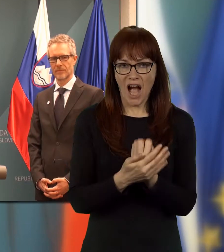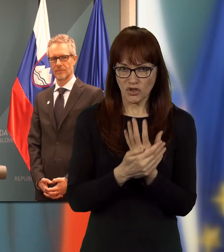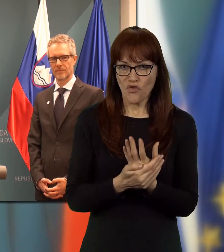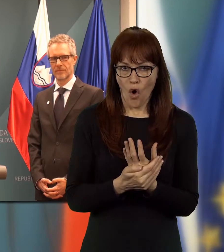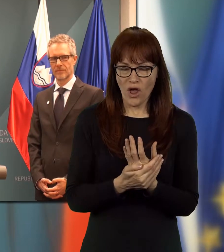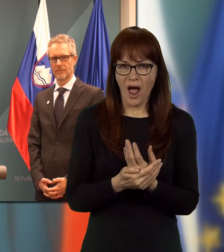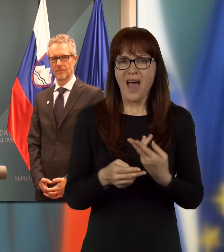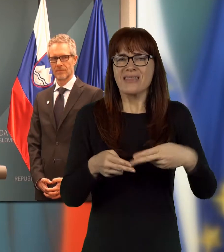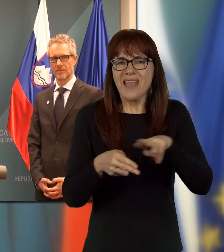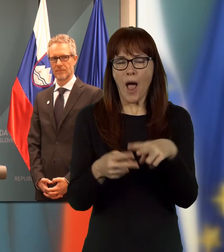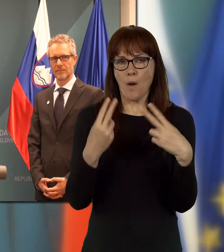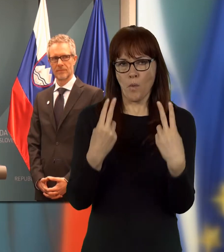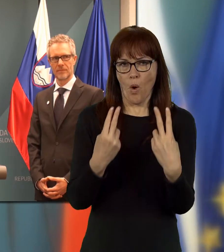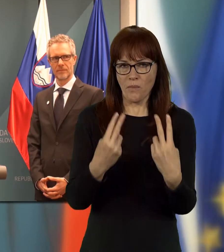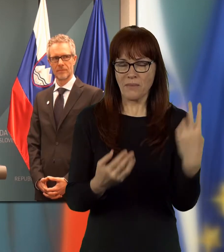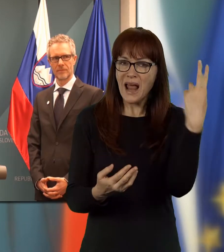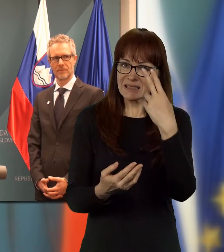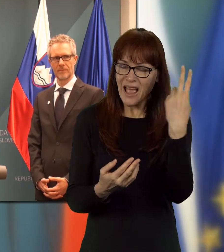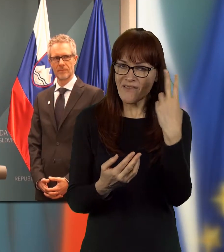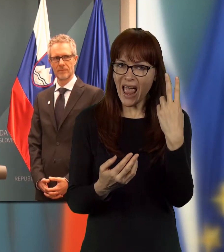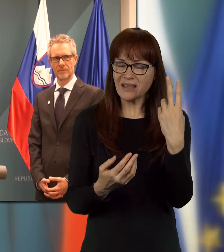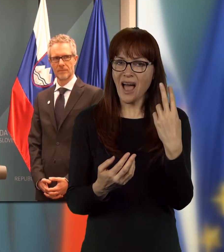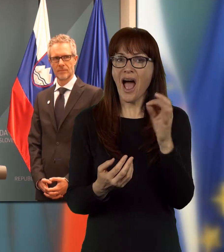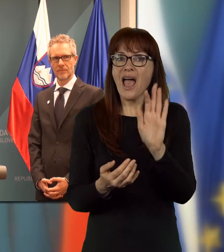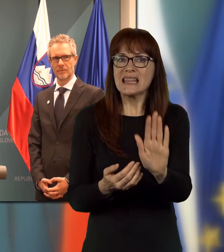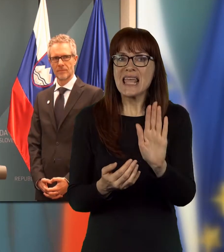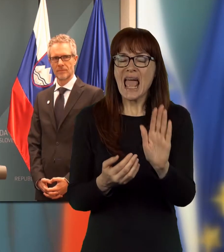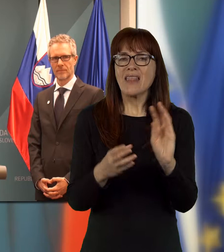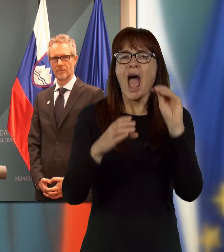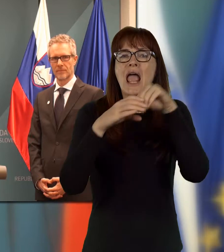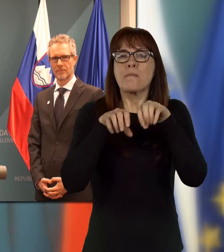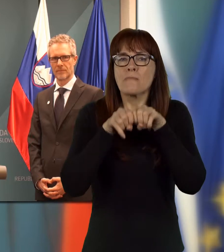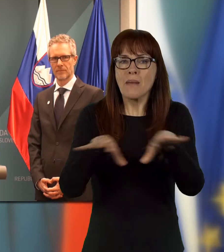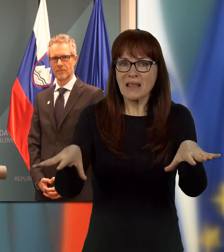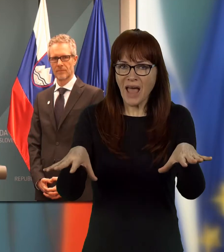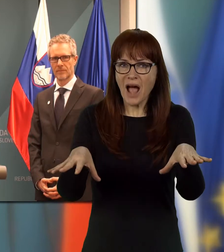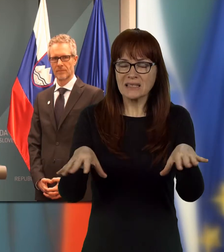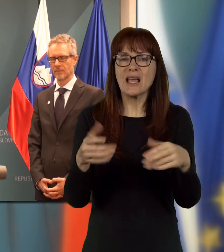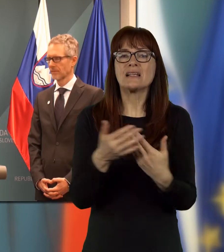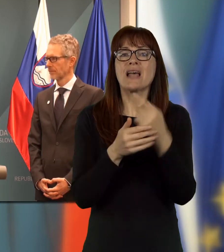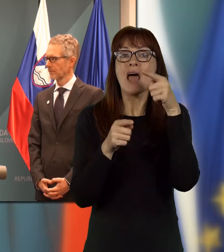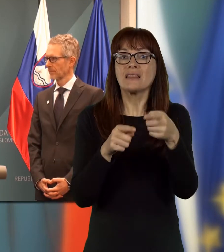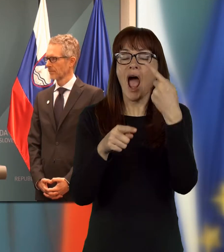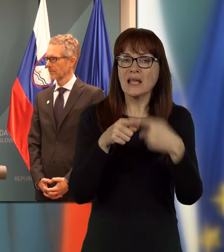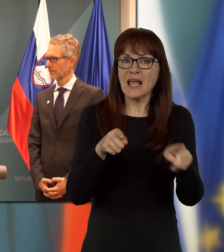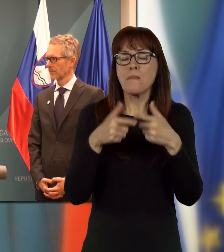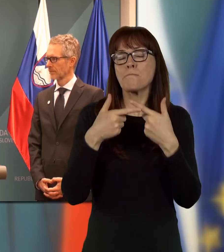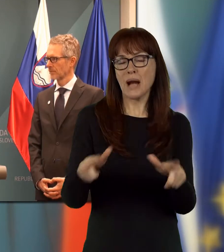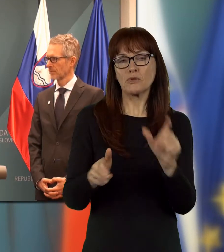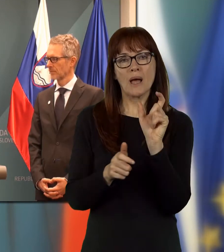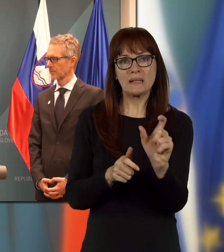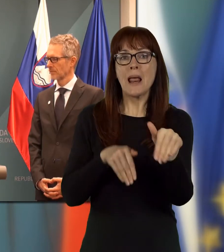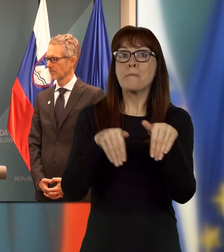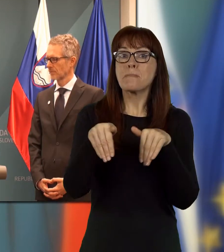razvoja. Najbolj pomembna seveda je njena implementacija in za implementacijski del bom